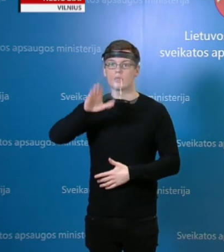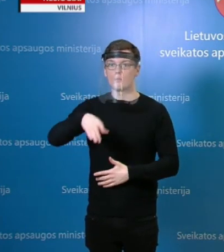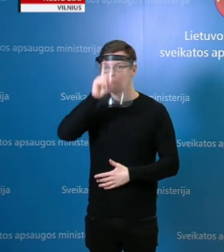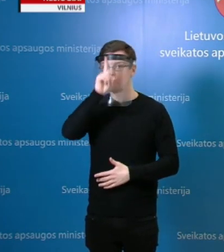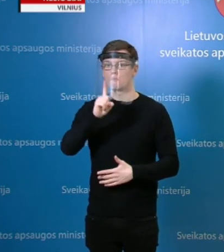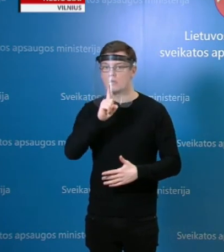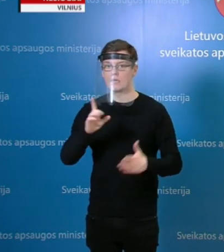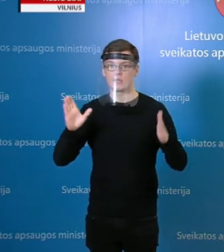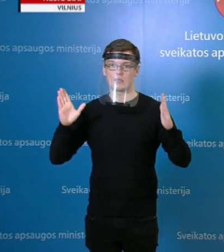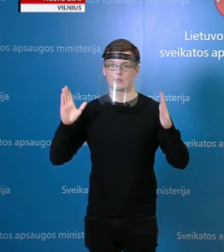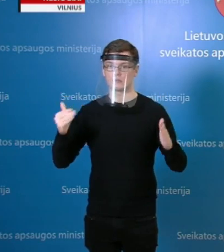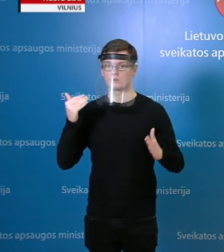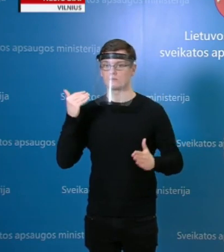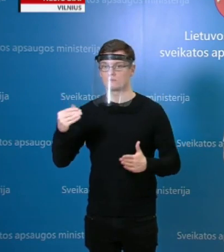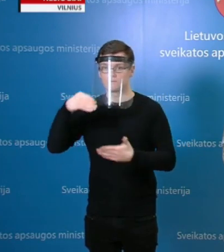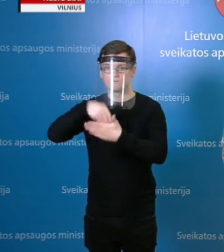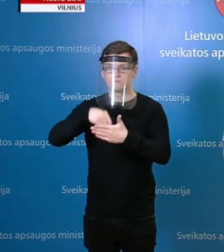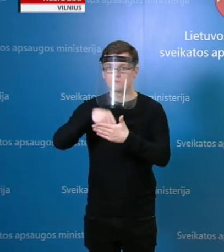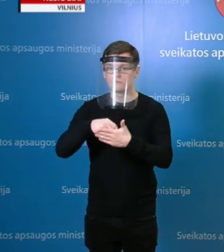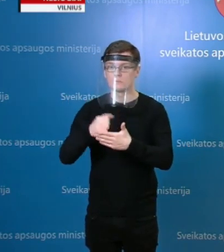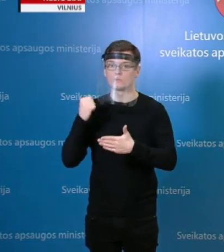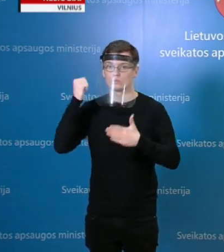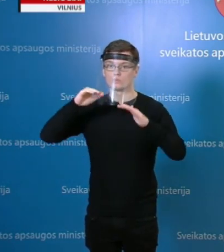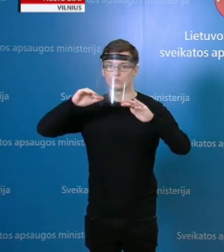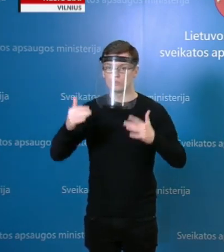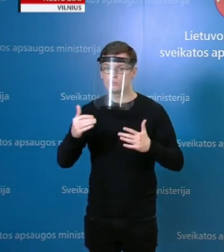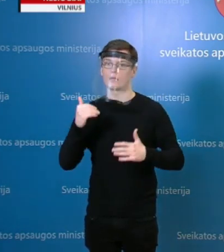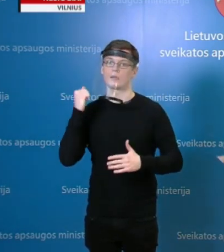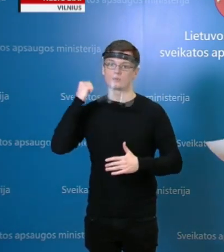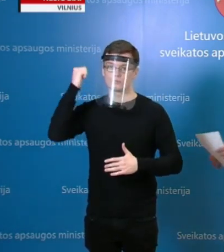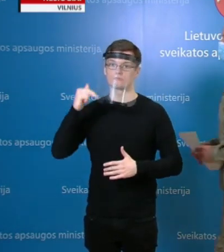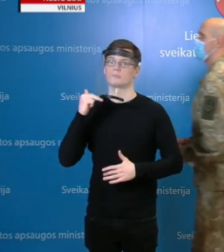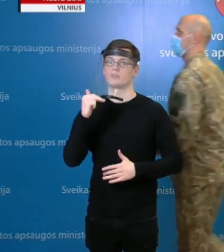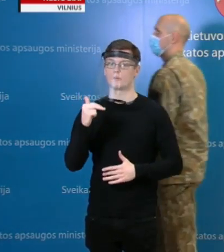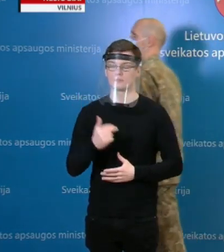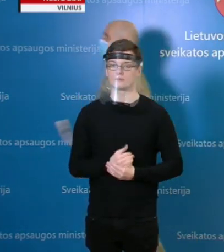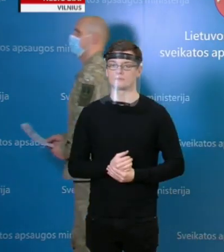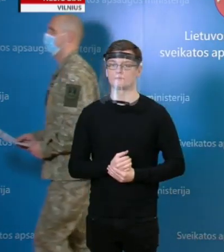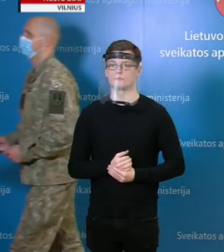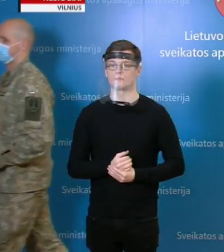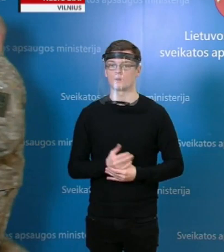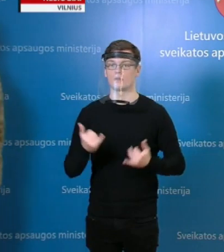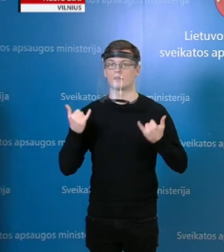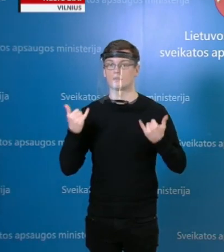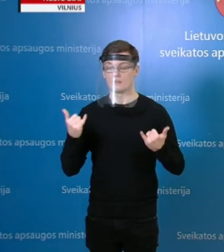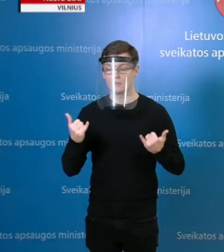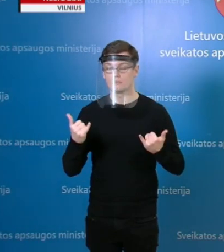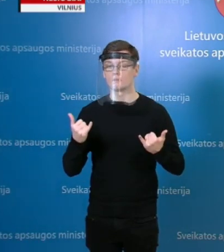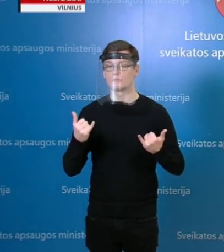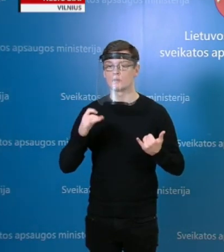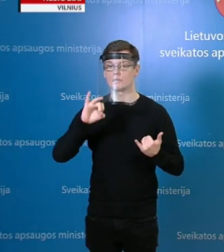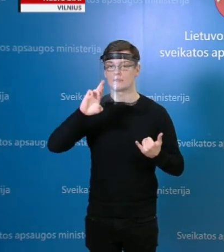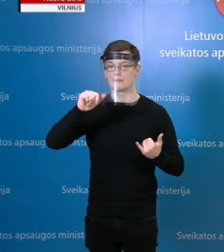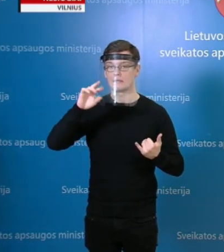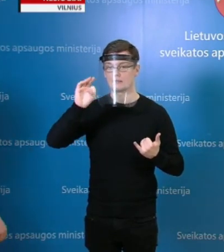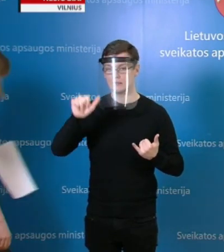priemonių rezervą. Tai tiek trumpai, ačiū uždėmesi. Ačiū Aurimui, dabar pasisakys Ginreta Mėgelinskienė,